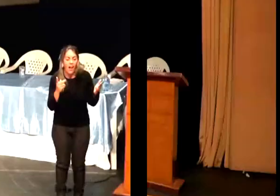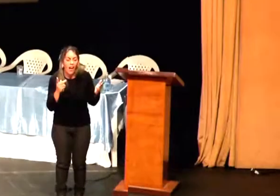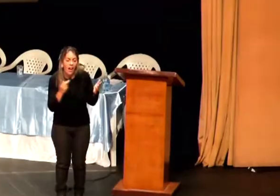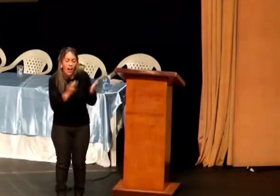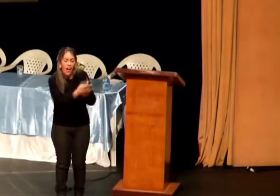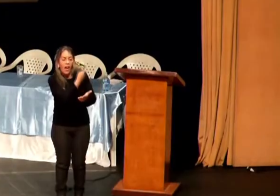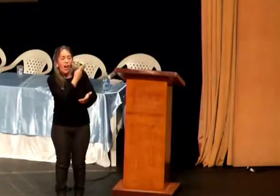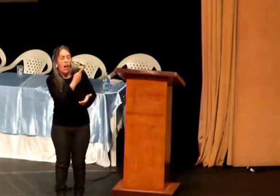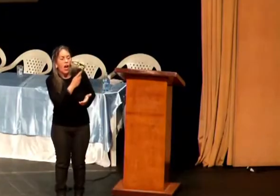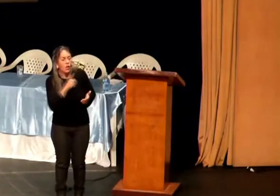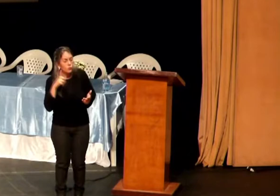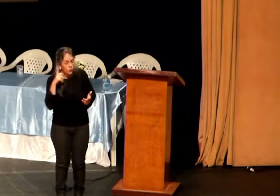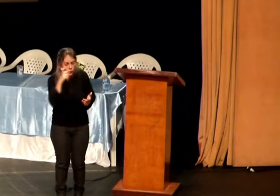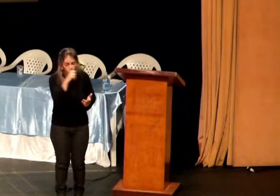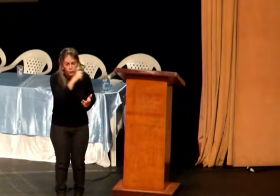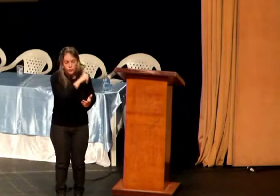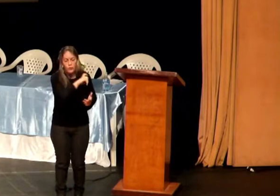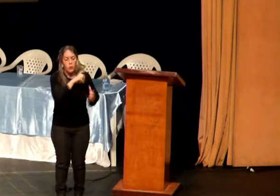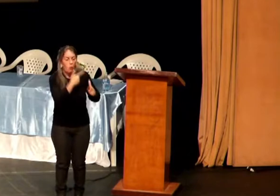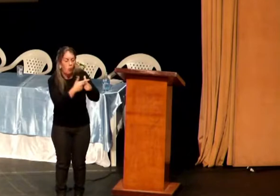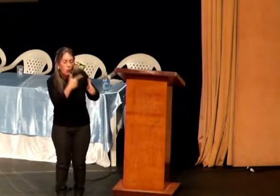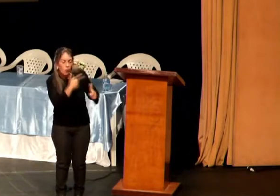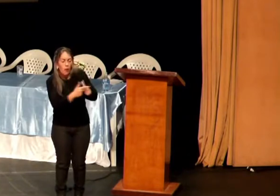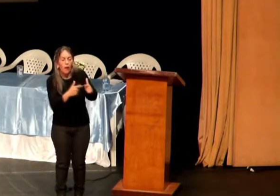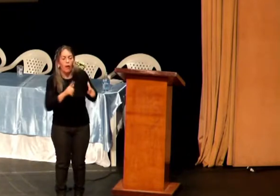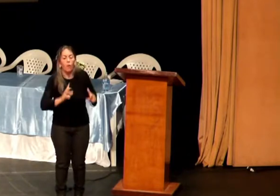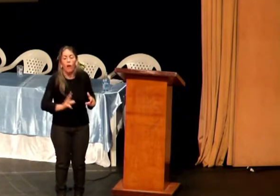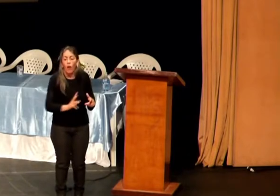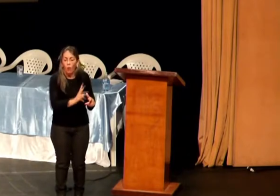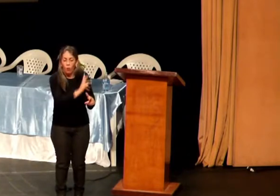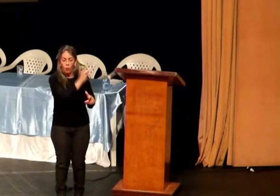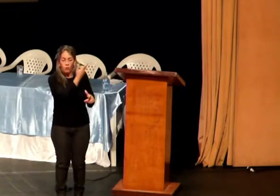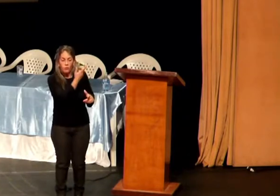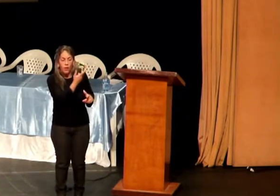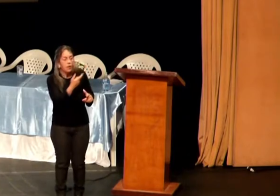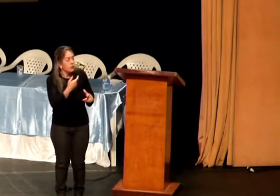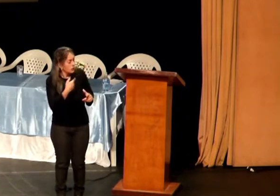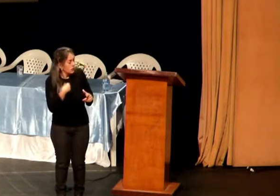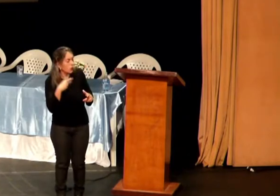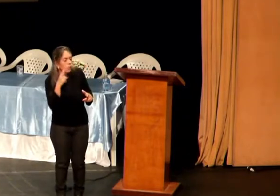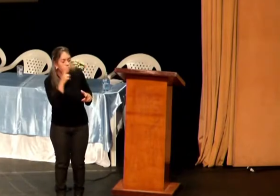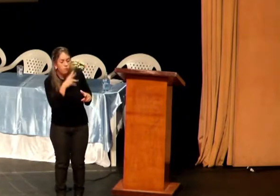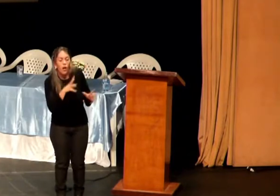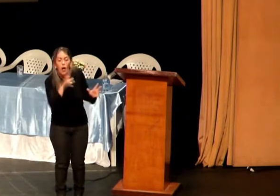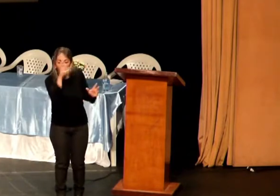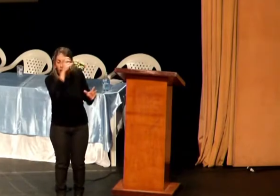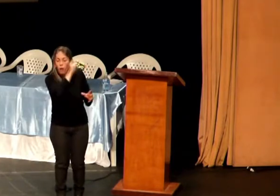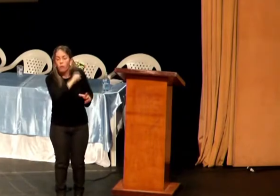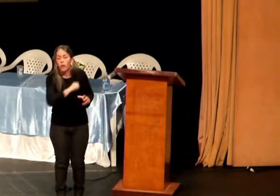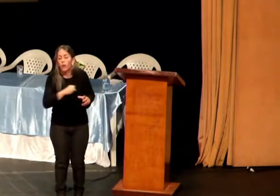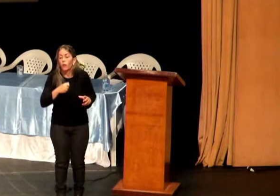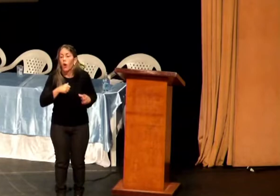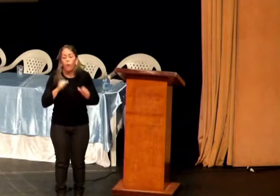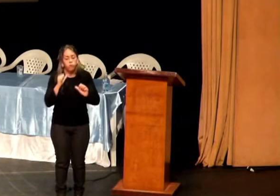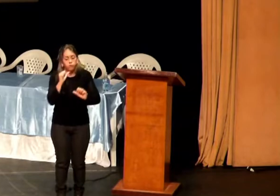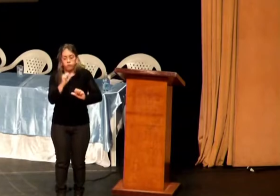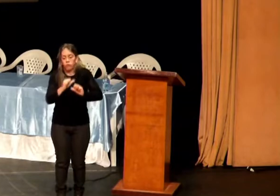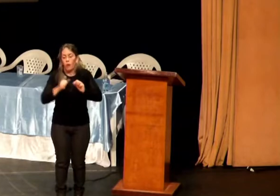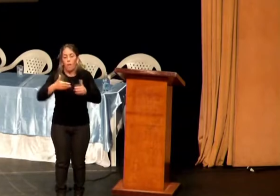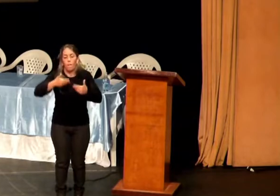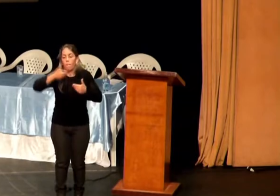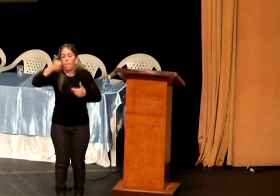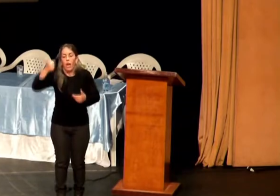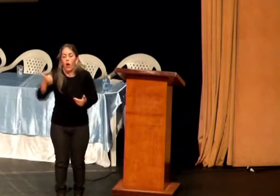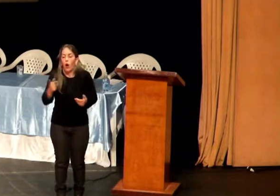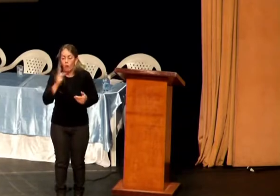vocês. A gente vai ser melhor pessoa e um melhor educador. E se você estiver como motorista, você vai ser